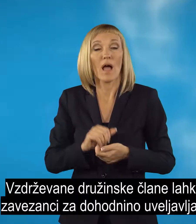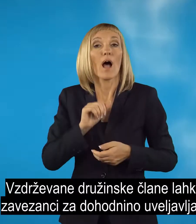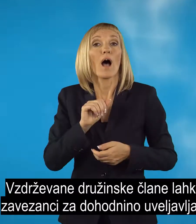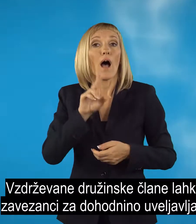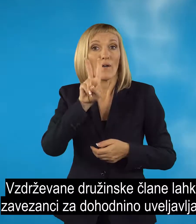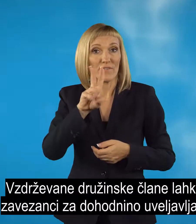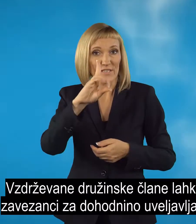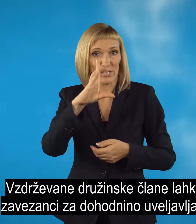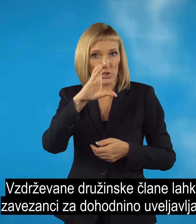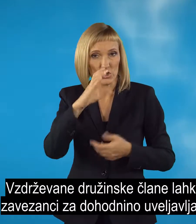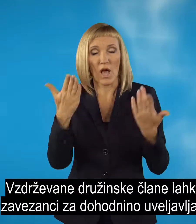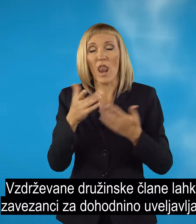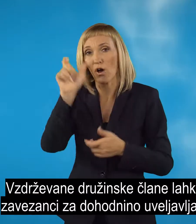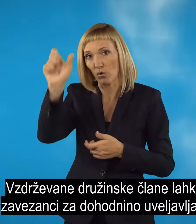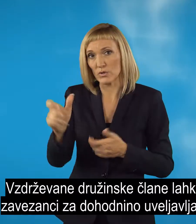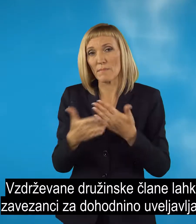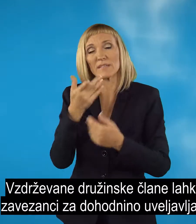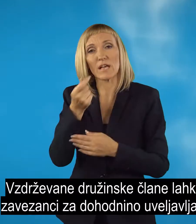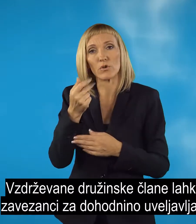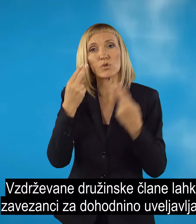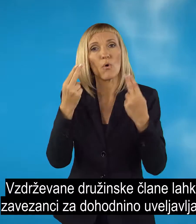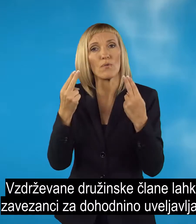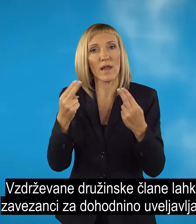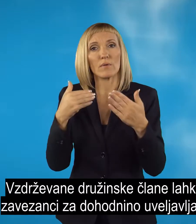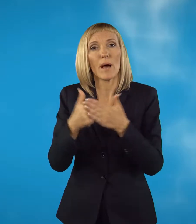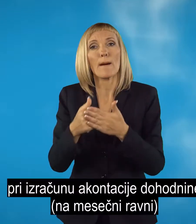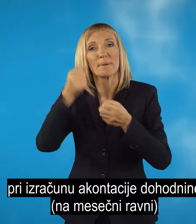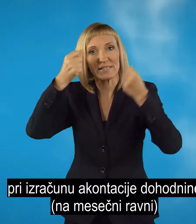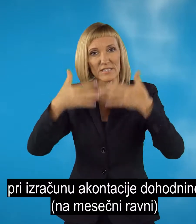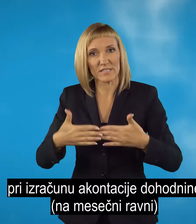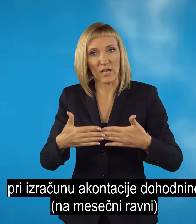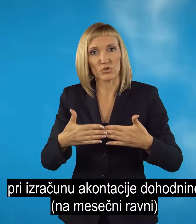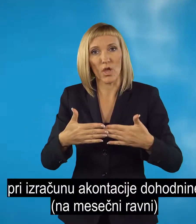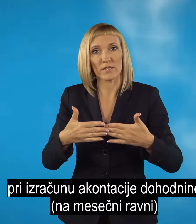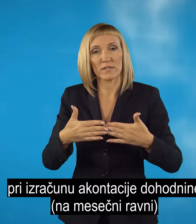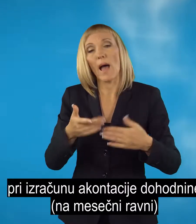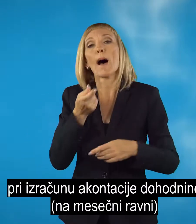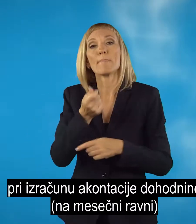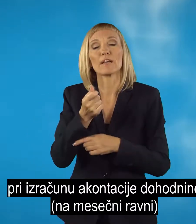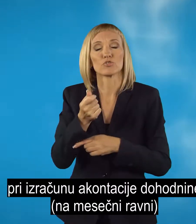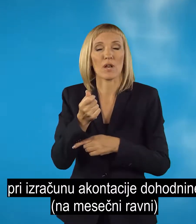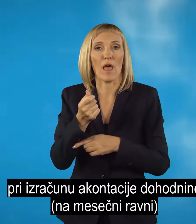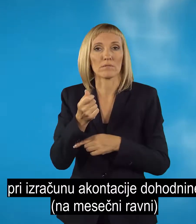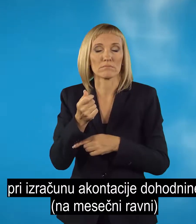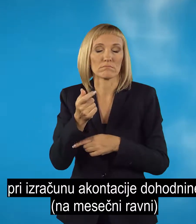Vzdrževane družinske člane lahko zavezanci za dohodnino uveljavljajo pri izračunu akontacije dohodnine na mesečni